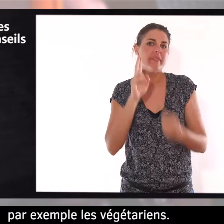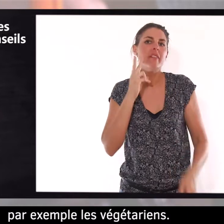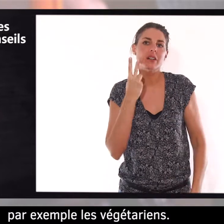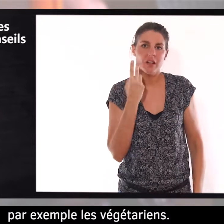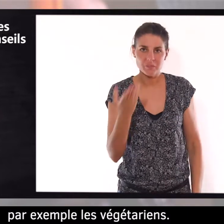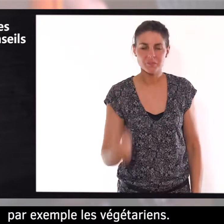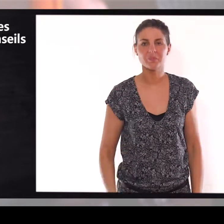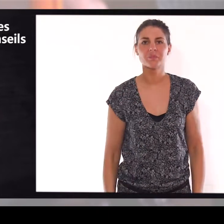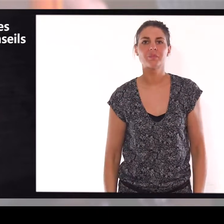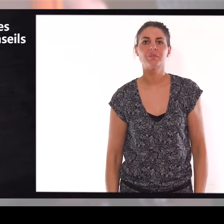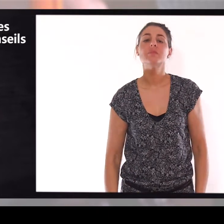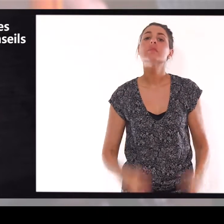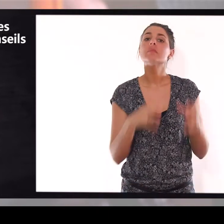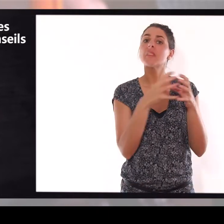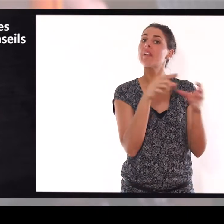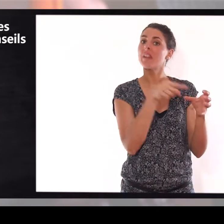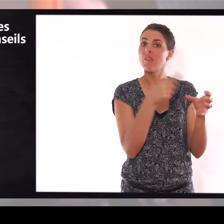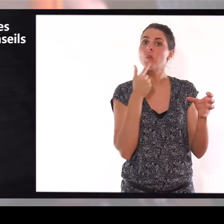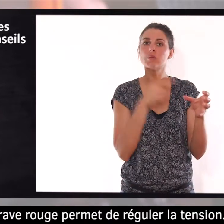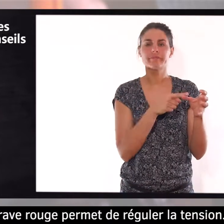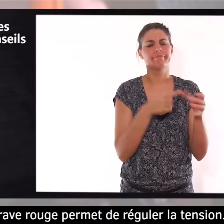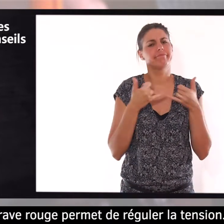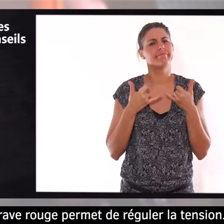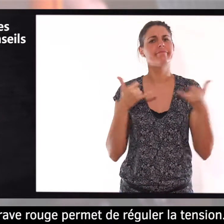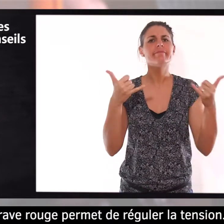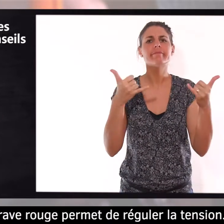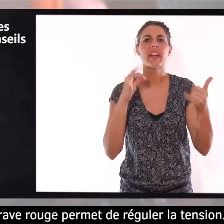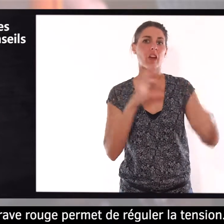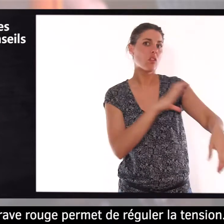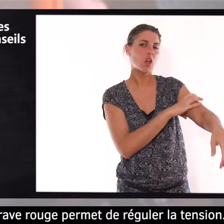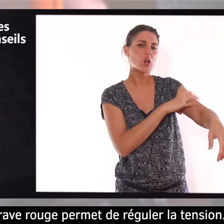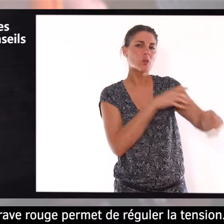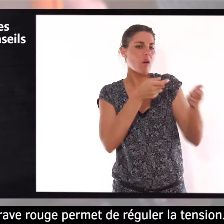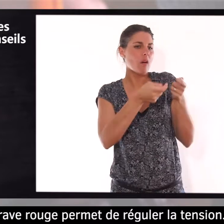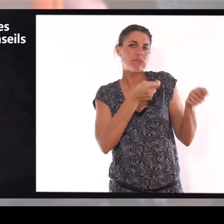végétariens la betterave rouge permet de réguler la tension